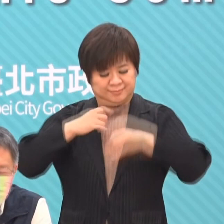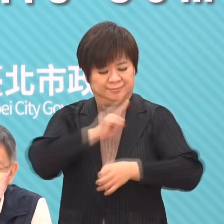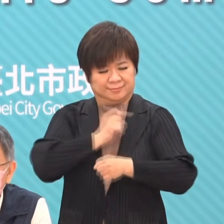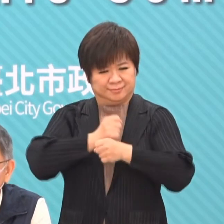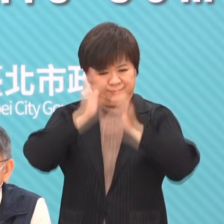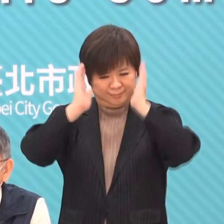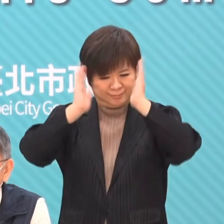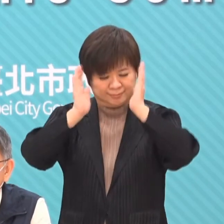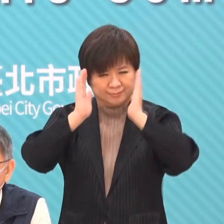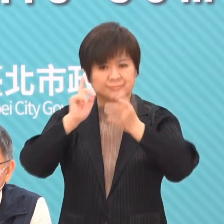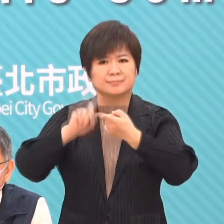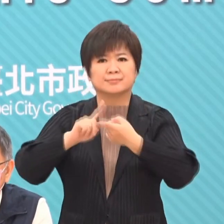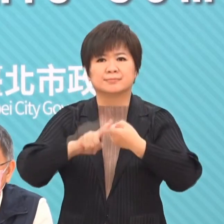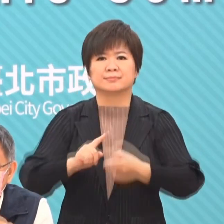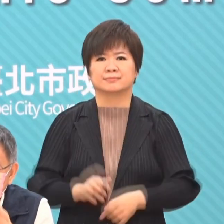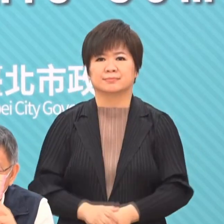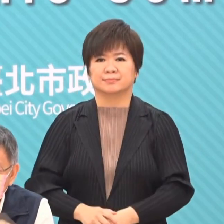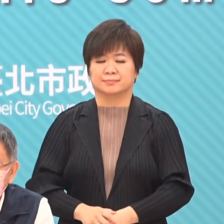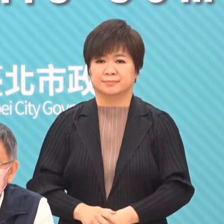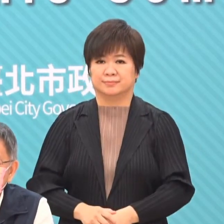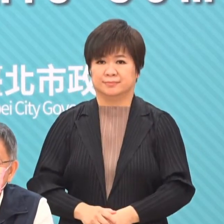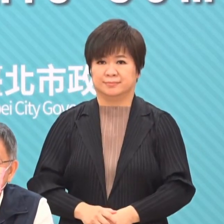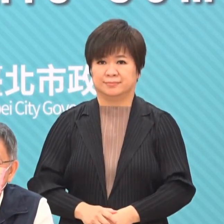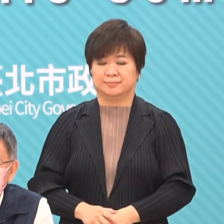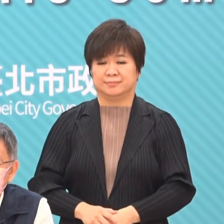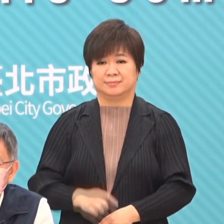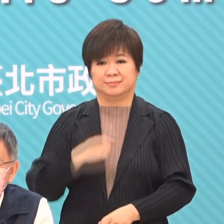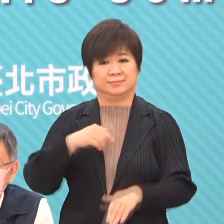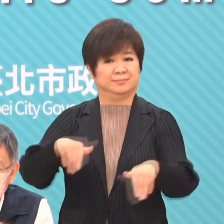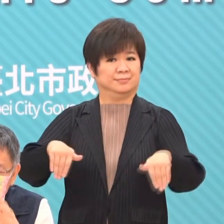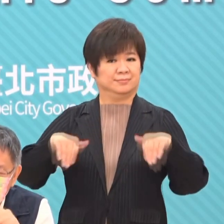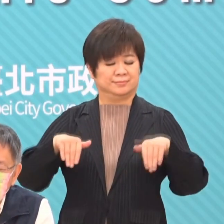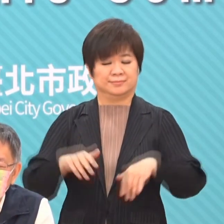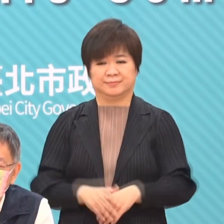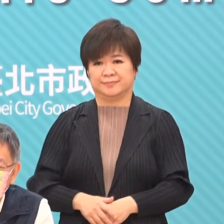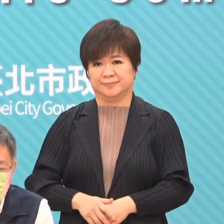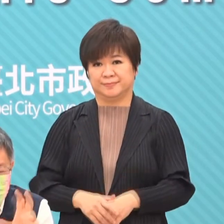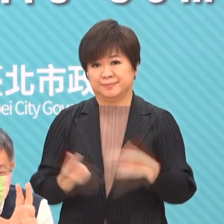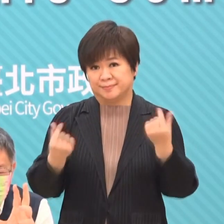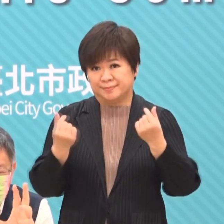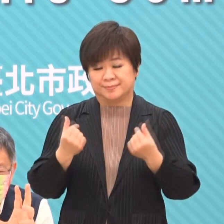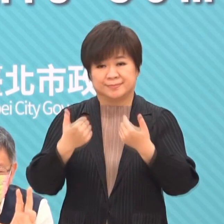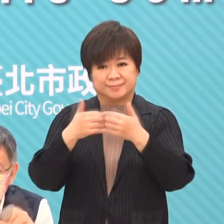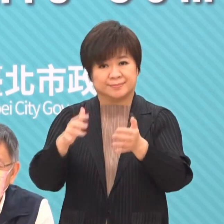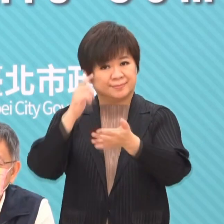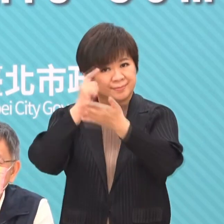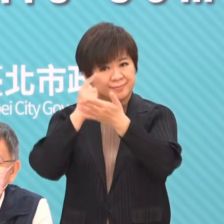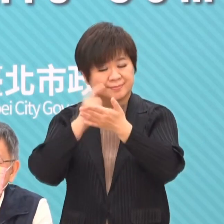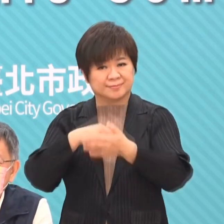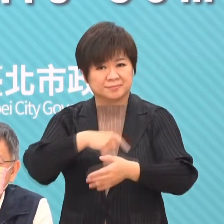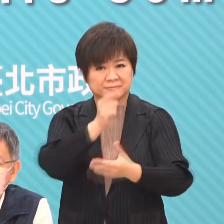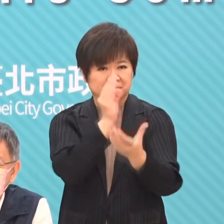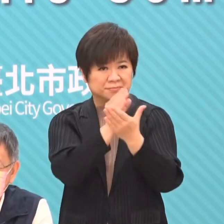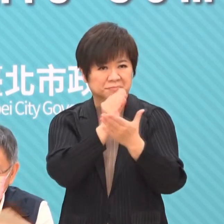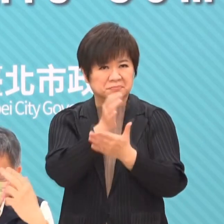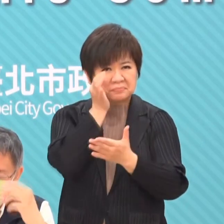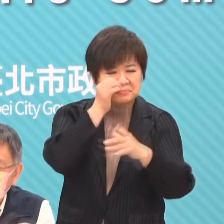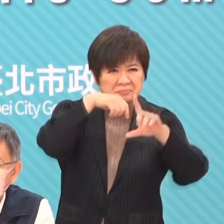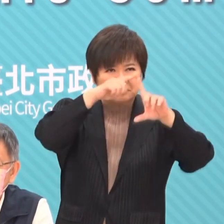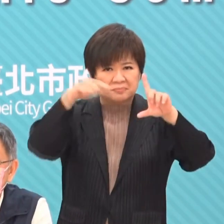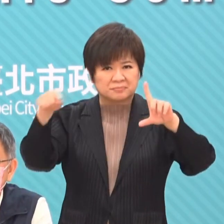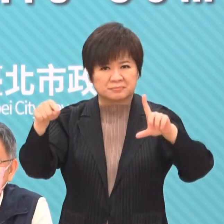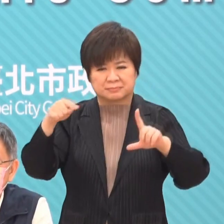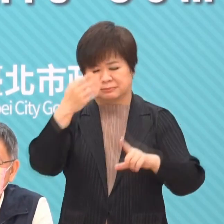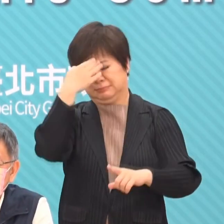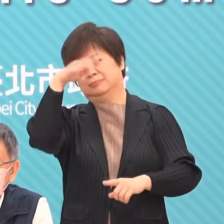才，我讲哦，这个我已经学乖了的哦，就好像我不要每天去股票看盘呢、啊，会精神